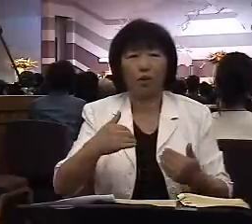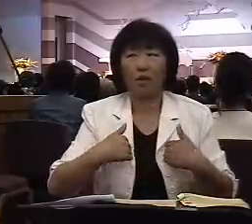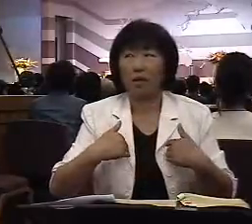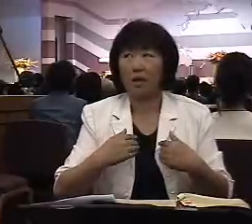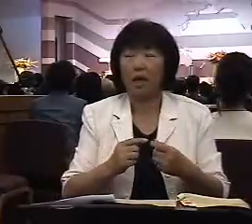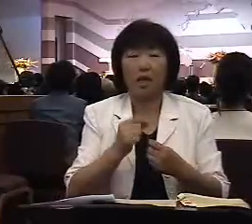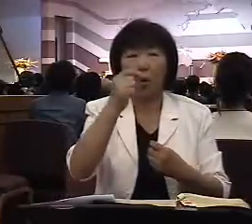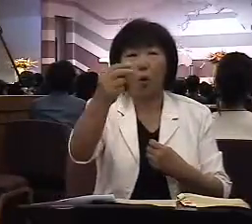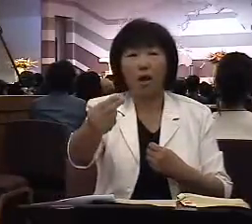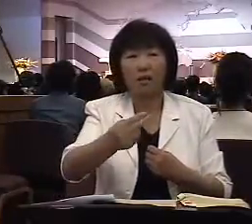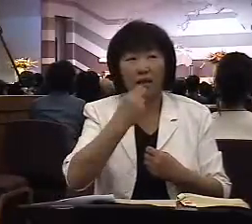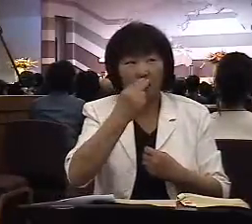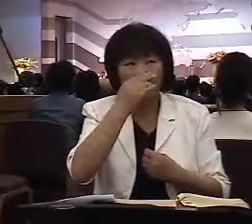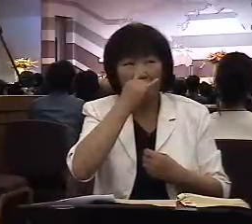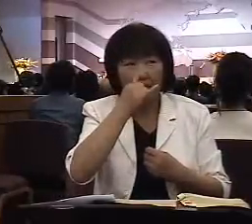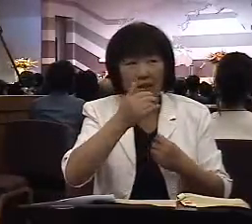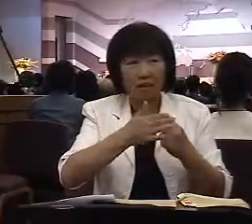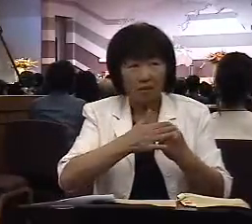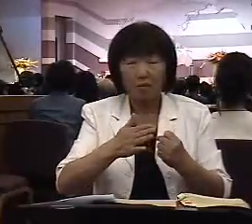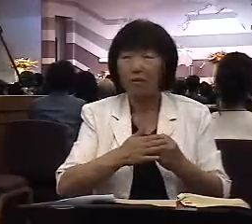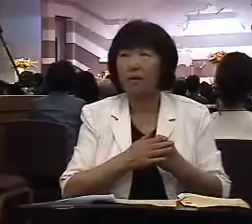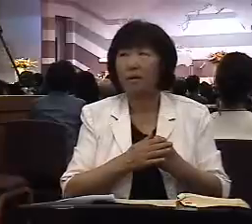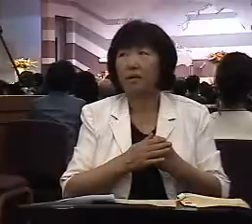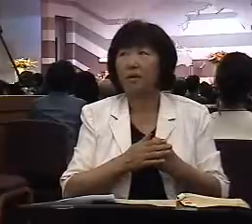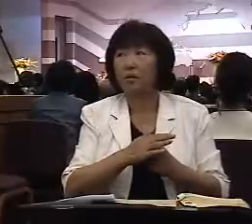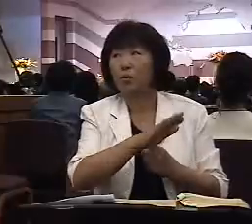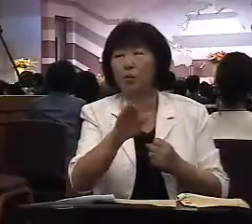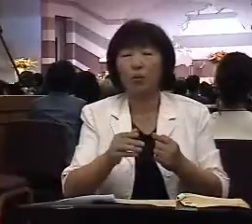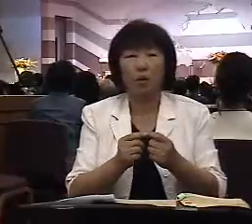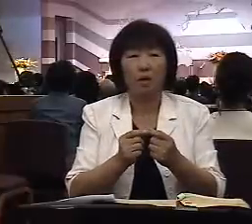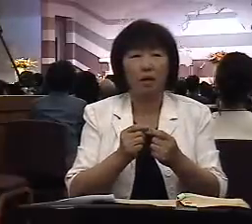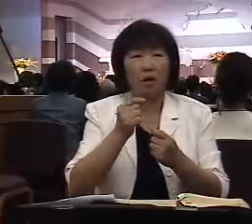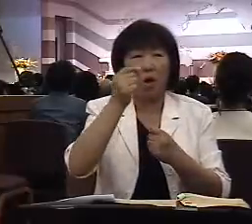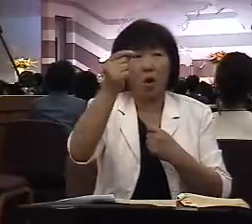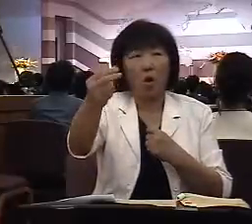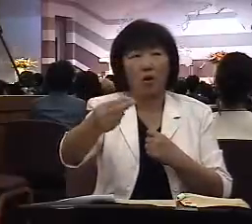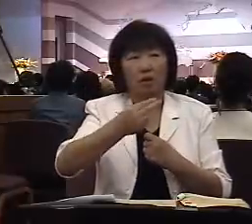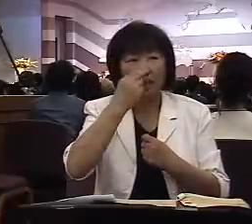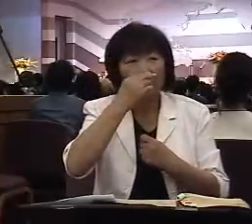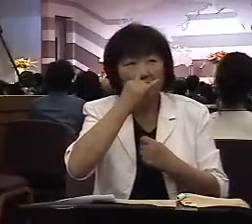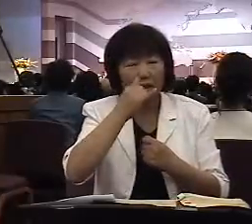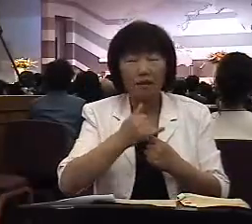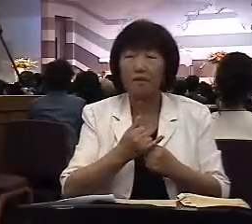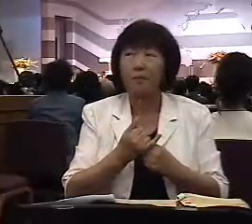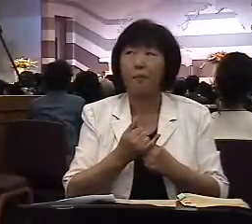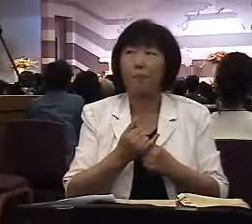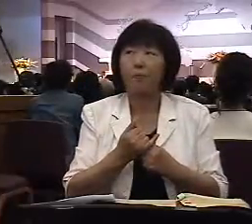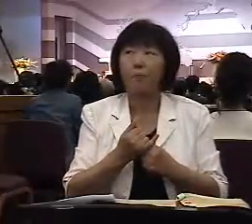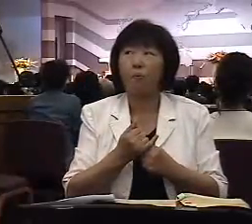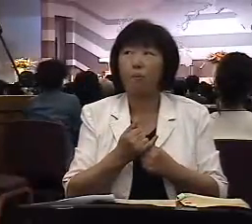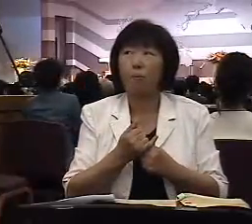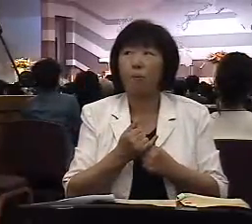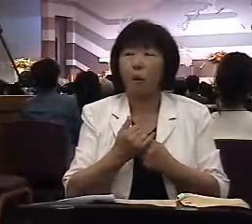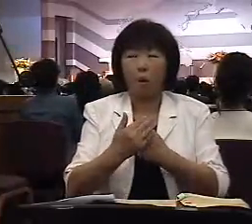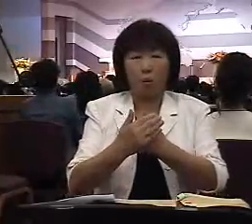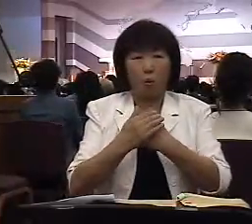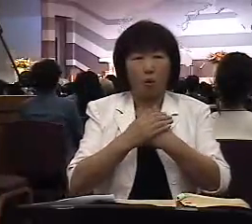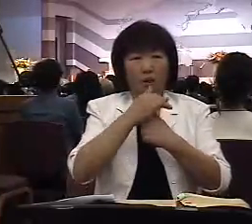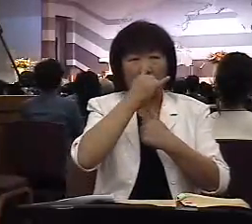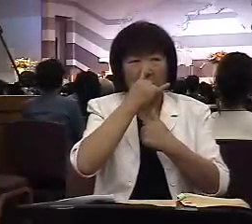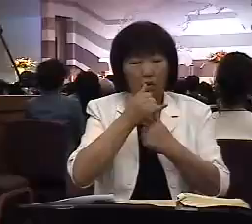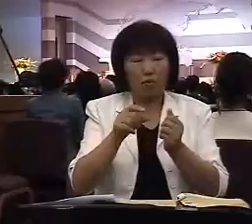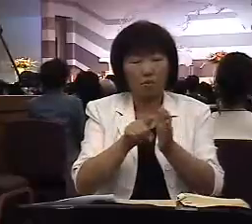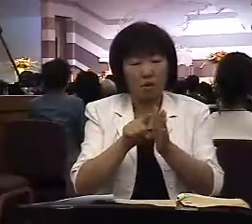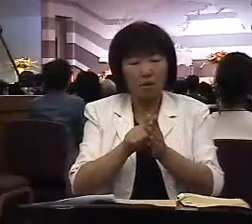우리에게 영원한 생명이 있기 때문에 그렇다. 우리에게 영생이 있기 때문에 서로 사랑할 수 있는 것이요, 우리에게 구원이 있기 때문에